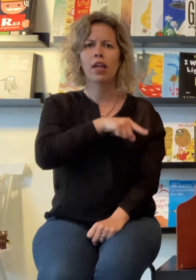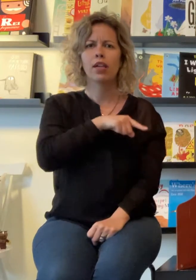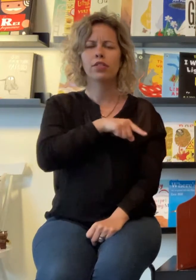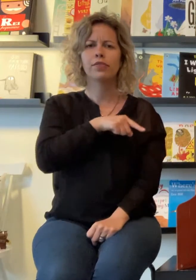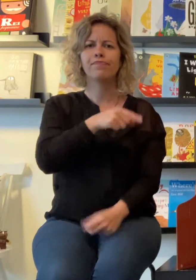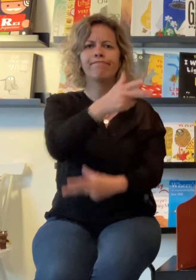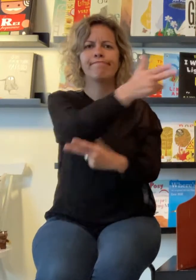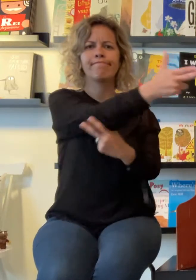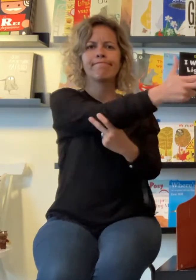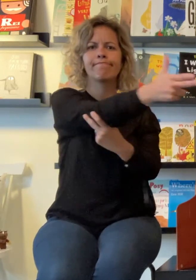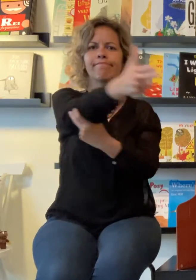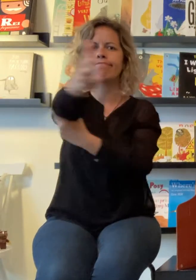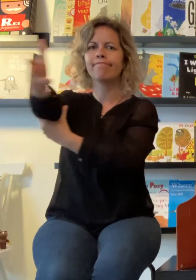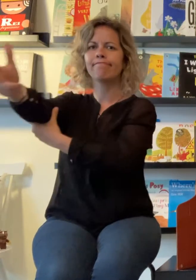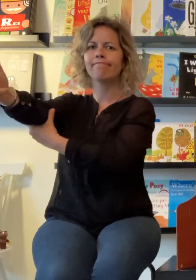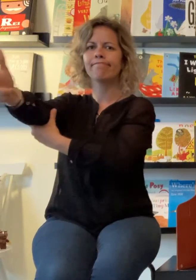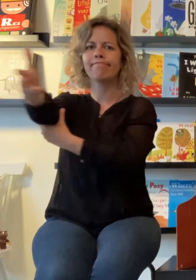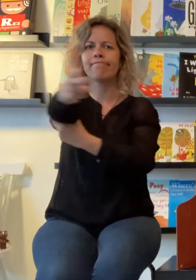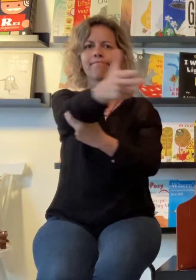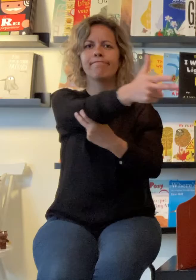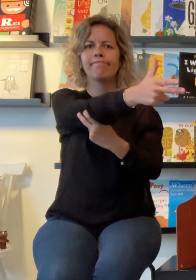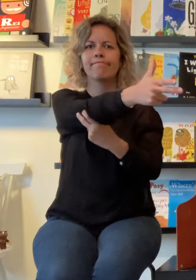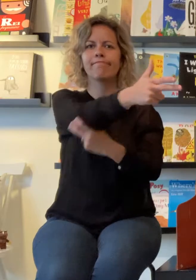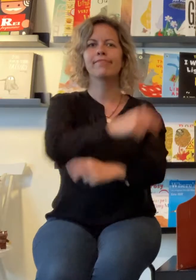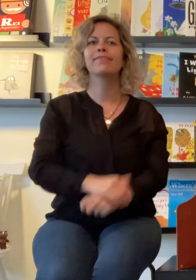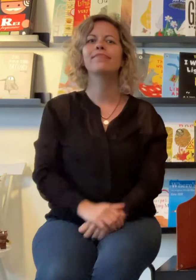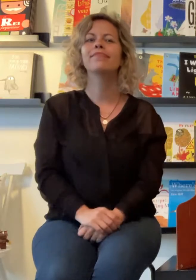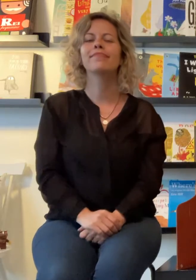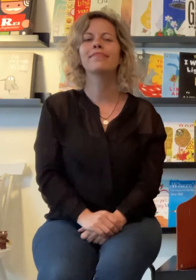Este é o caçador.